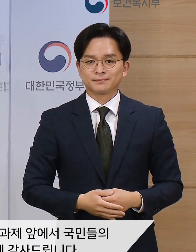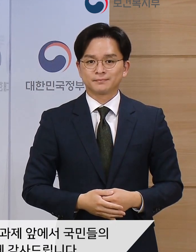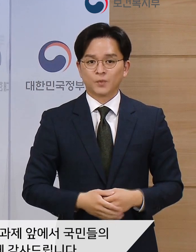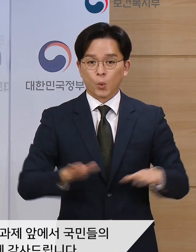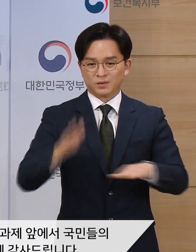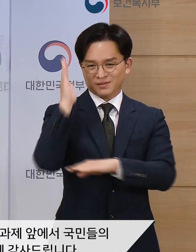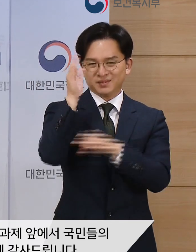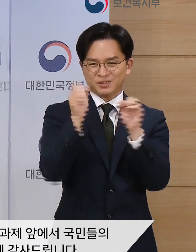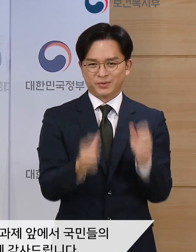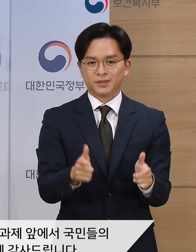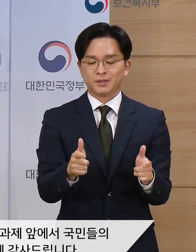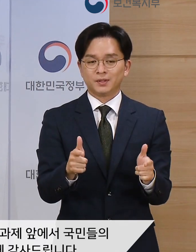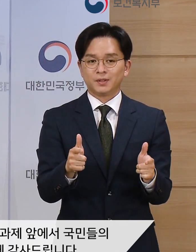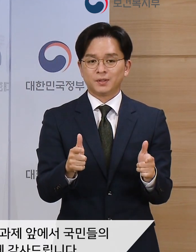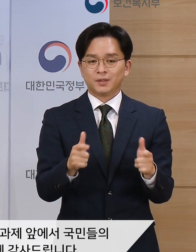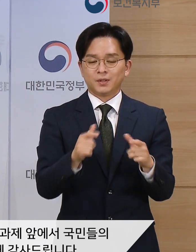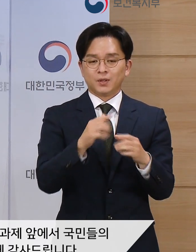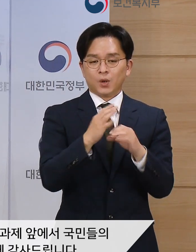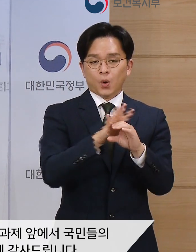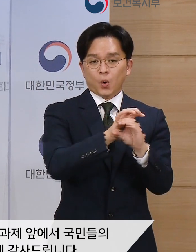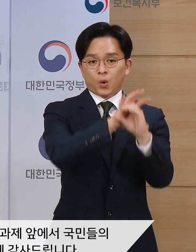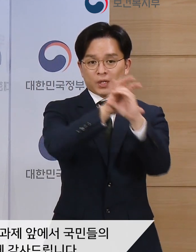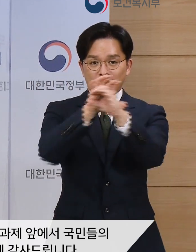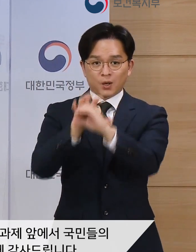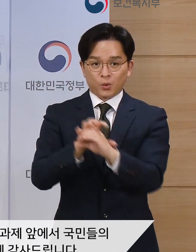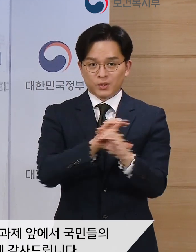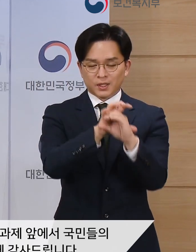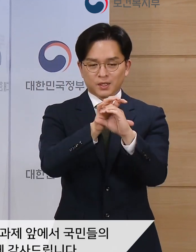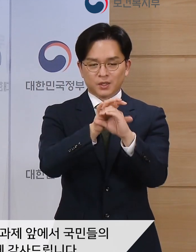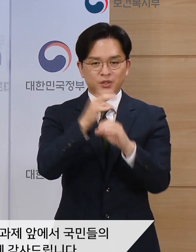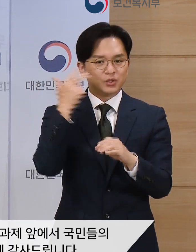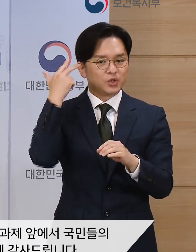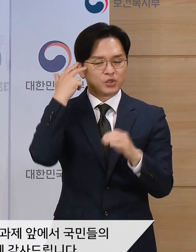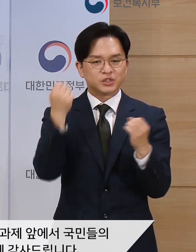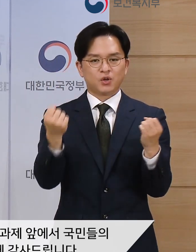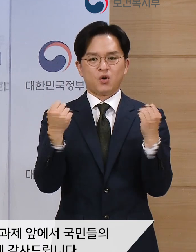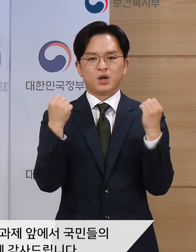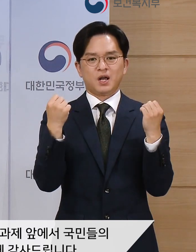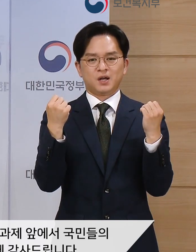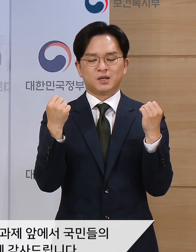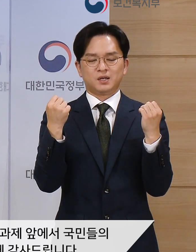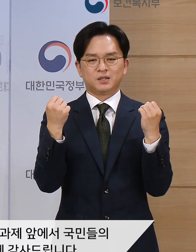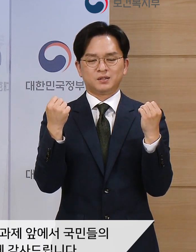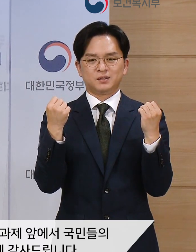자리를 빌어 코로나 우울이라는 정신건강 분야의 큰 과제 앞에서